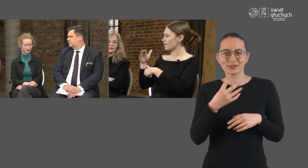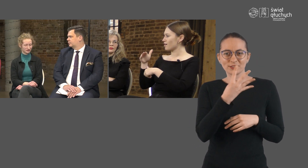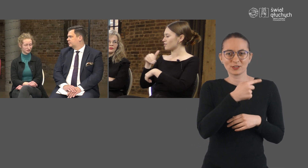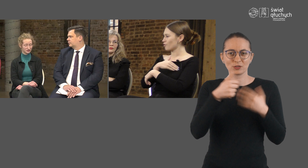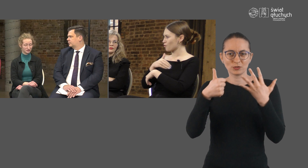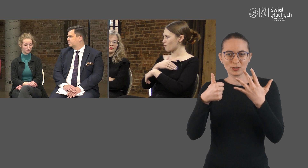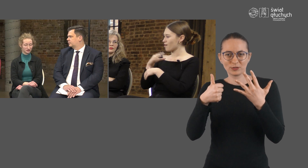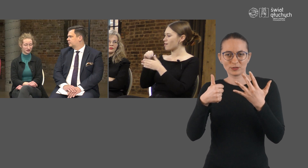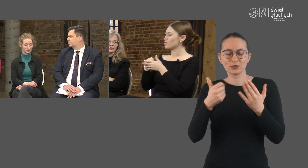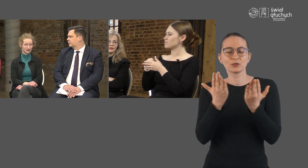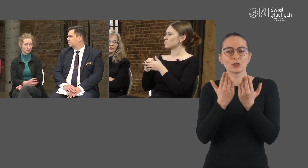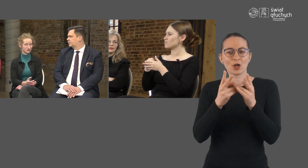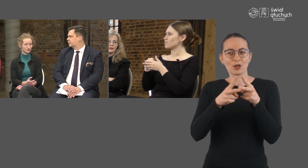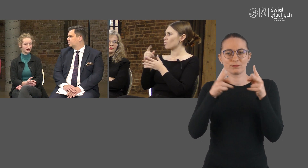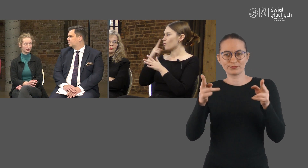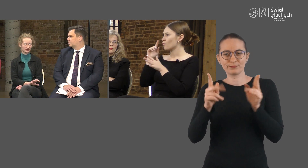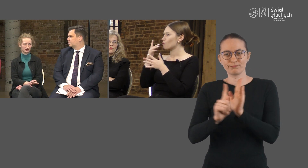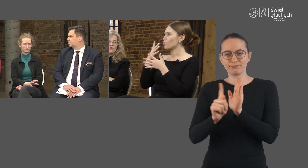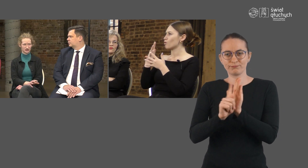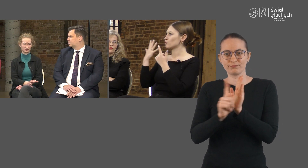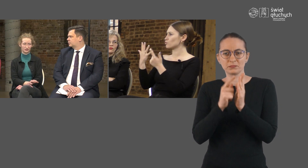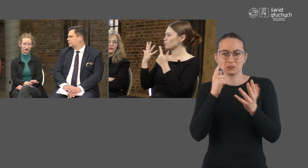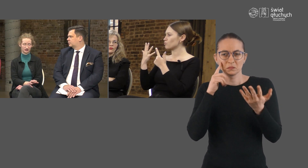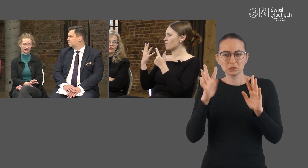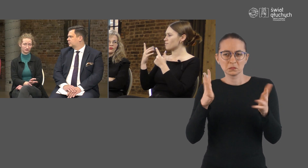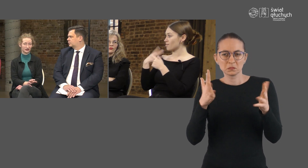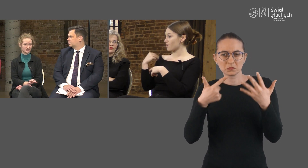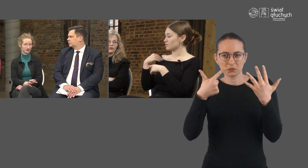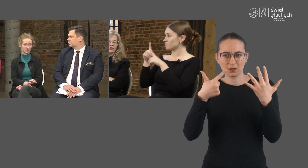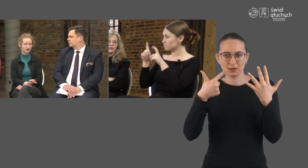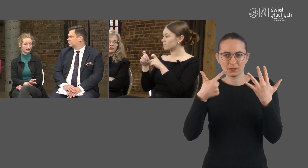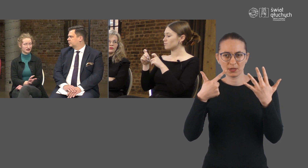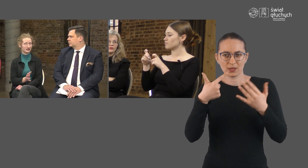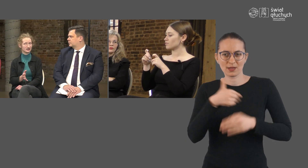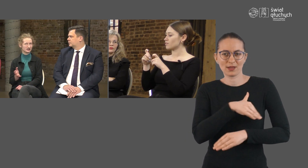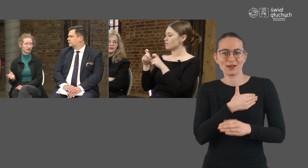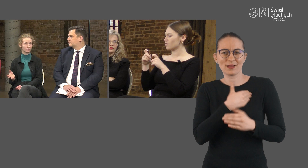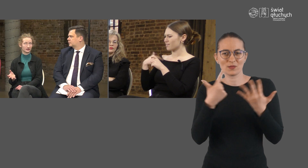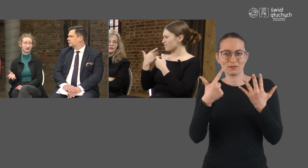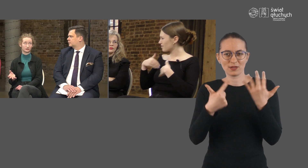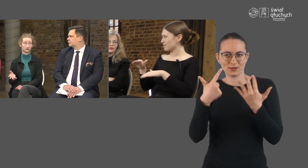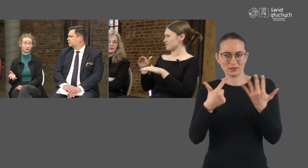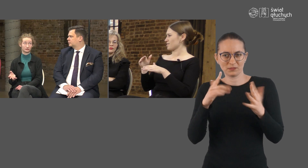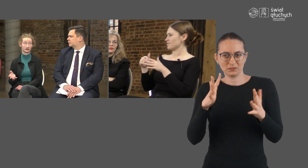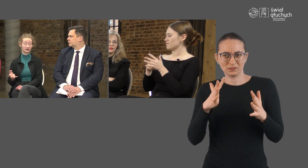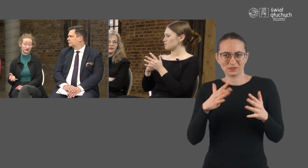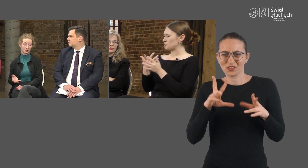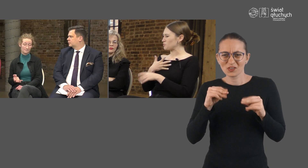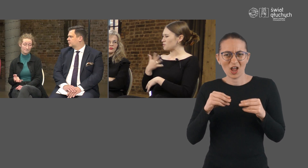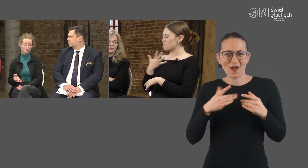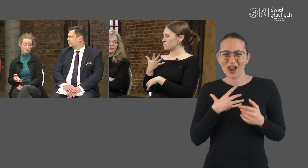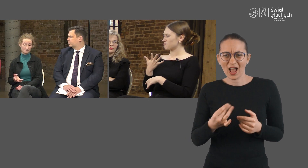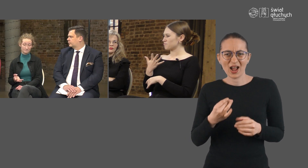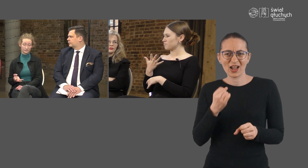tak, z tego co pamiętam, to od jakichś 7 roku życia miałam taką fazę, że nie chcę tego w jakiś sposób, to było dla mnie